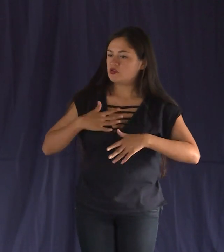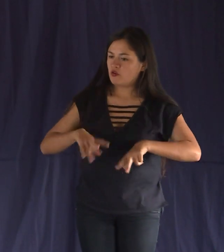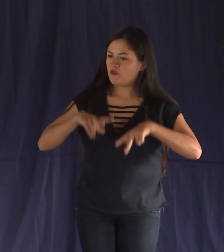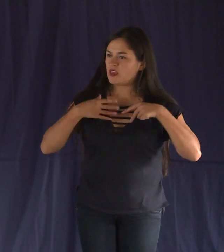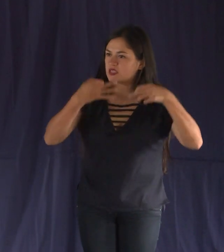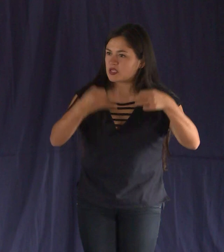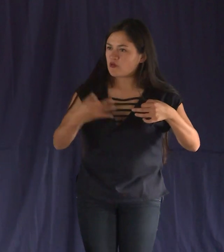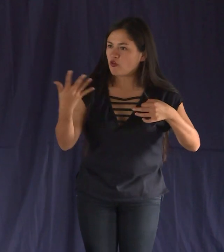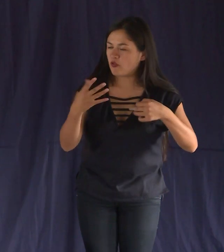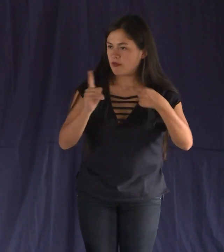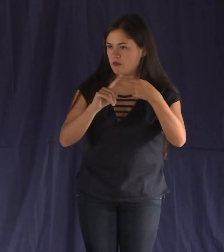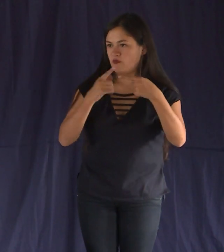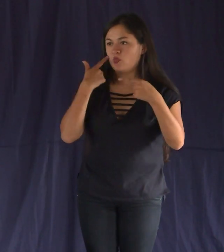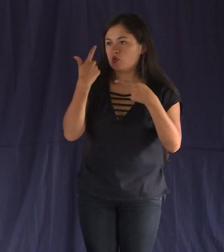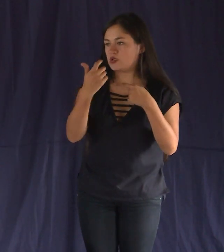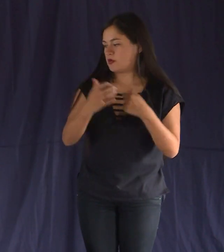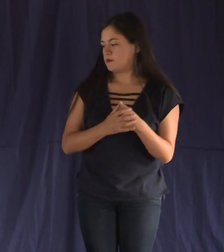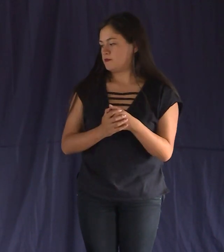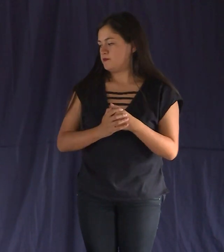Entonces